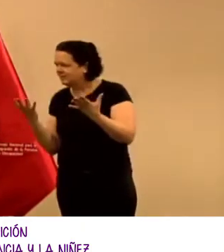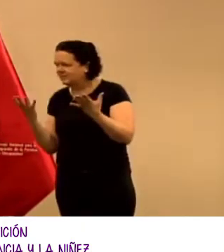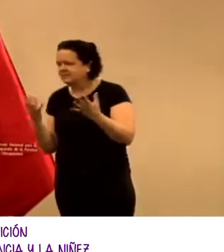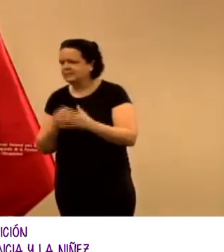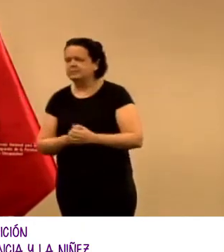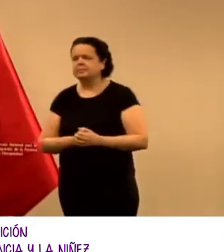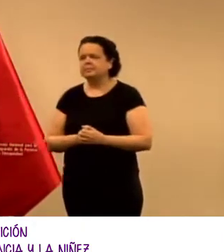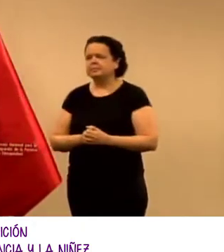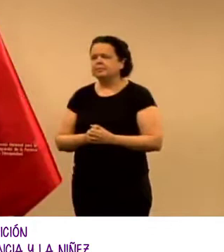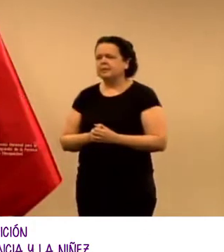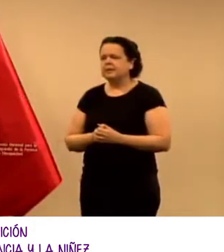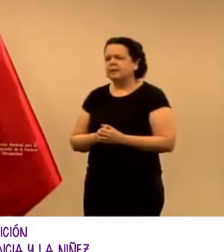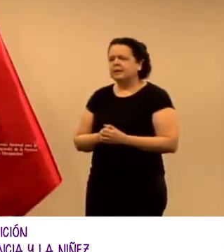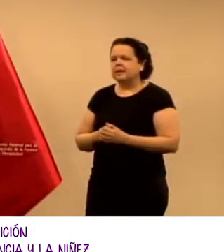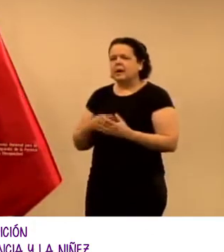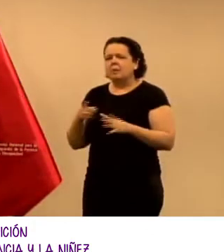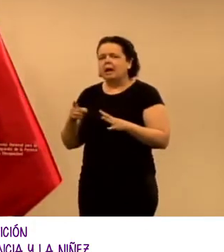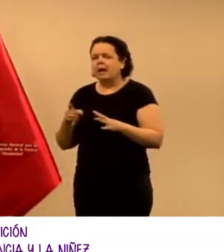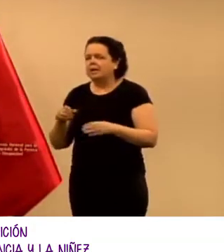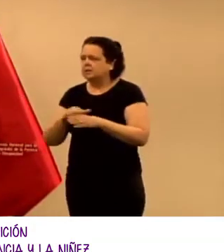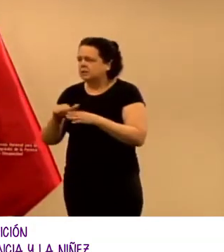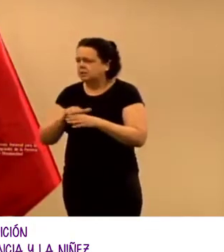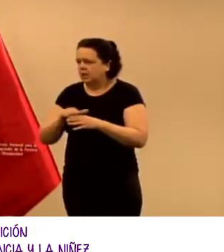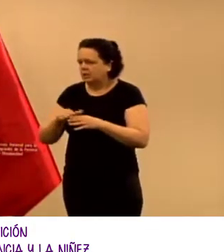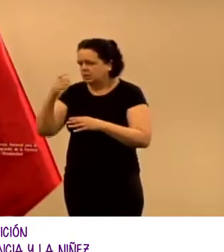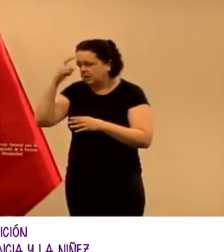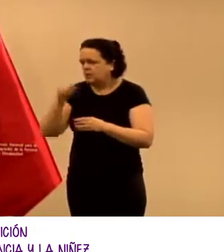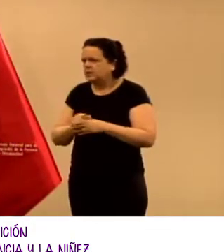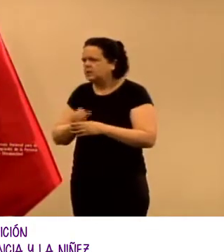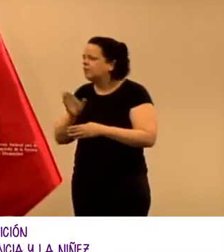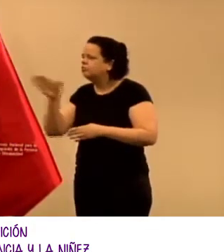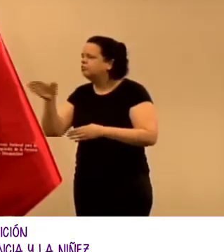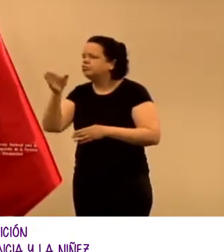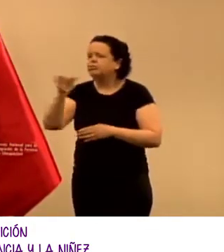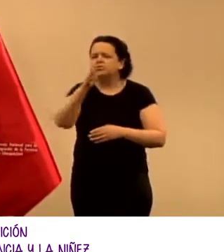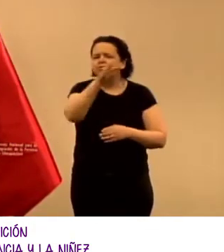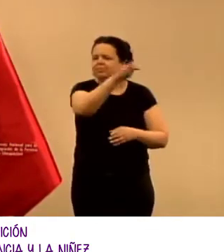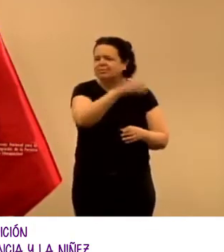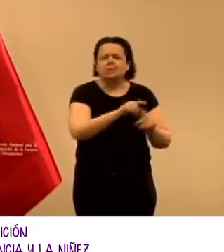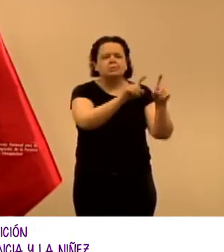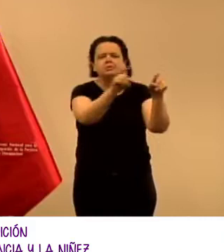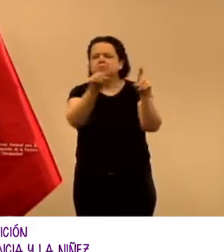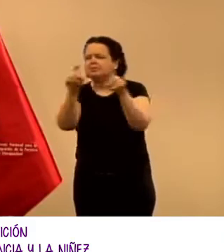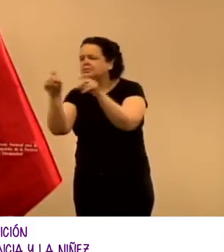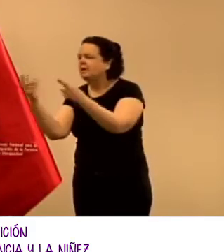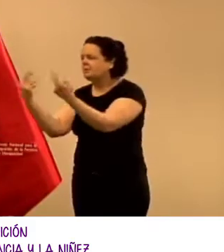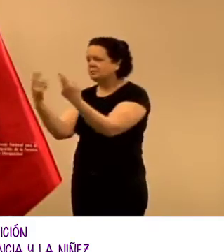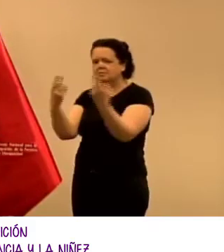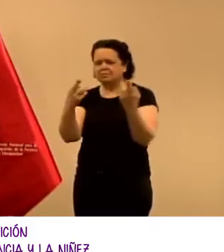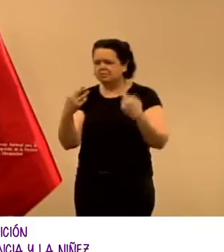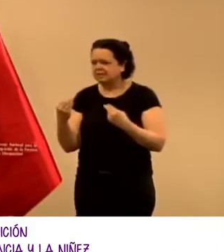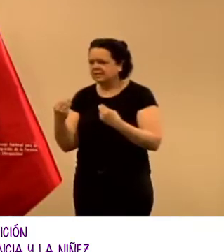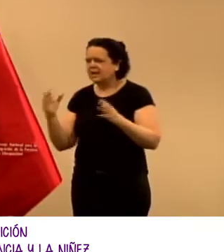idiomas. Paralelamente a los test cognitivos, se realizaron pruebas de campo para ver qué resultados arrojaba el test